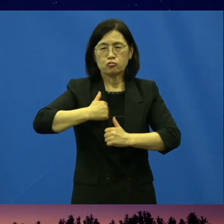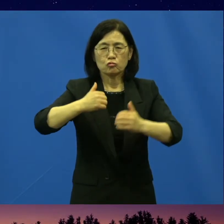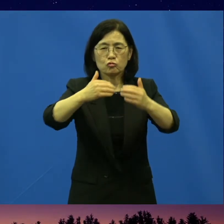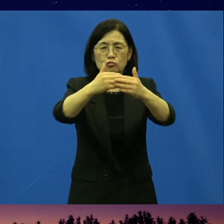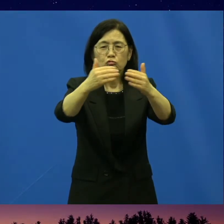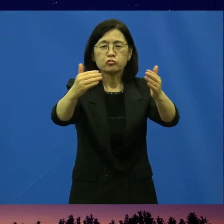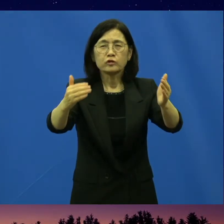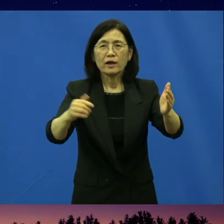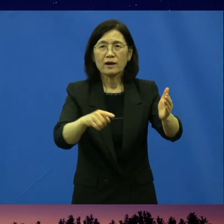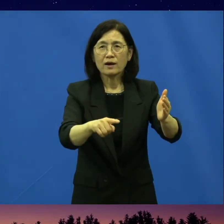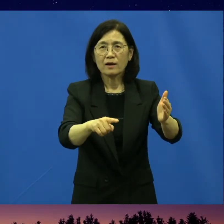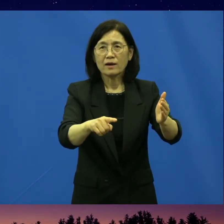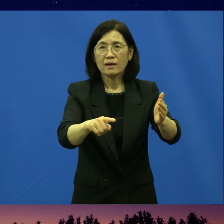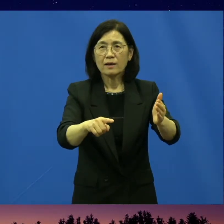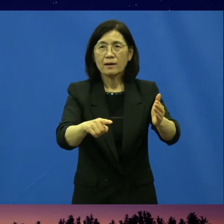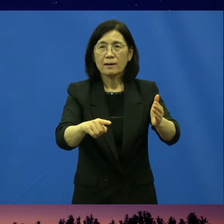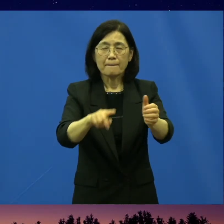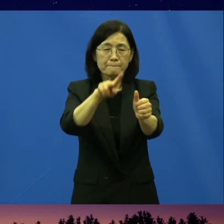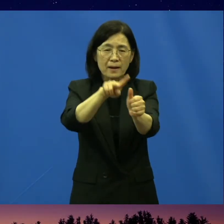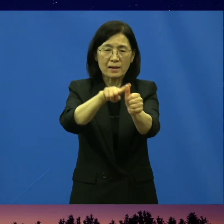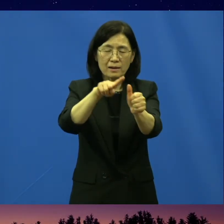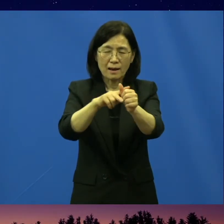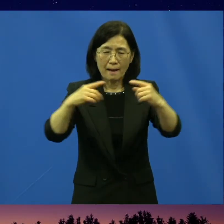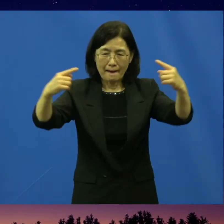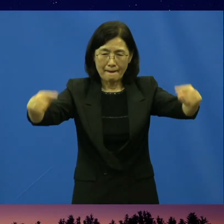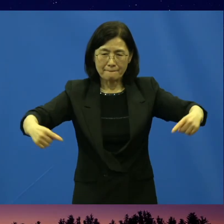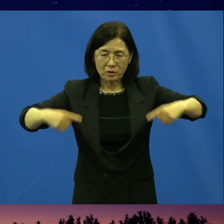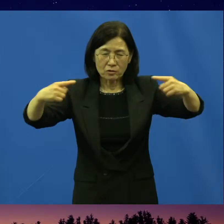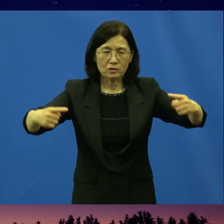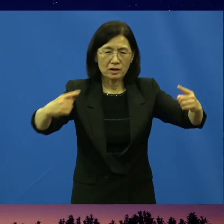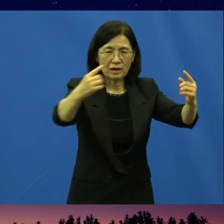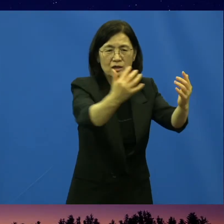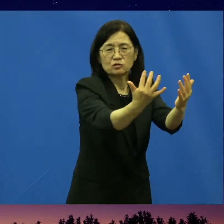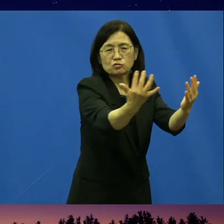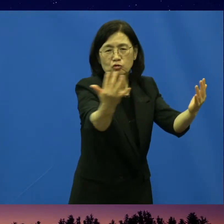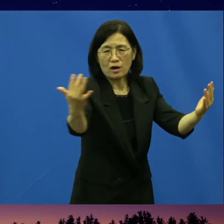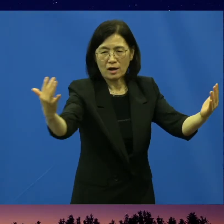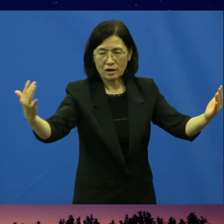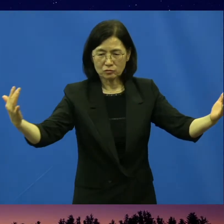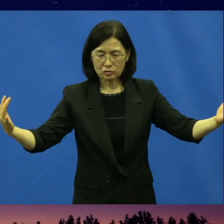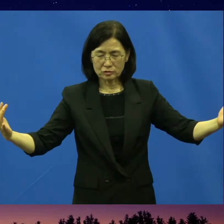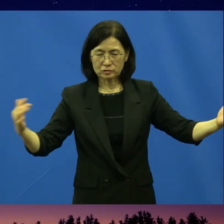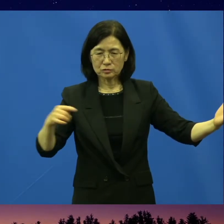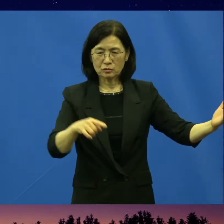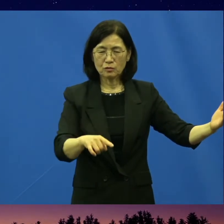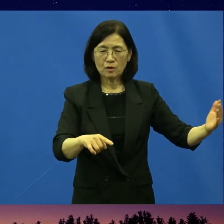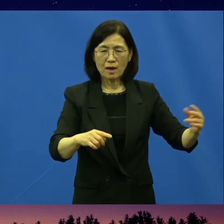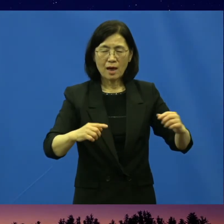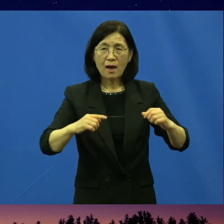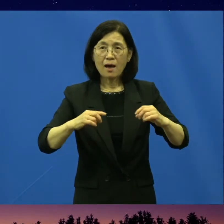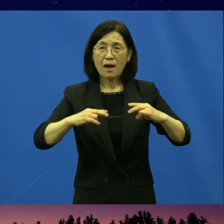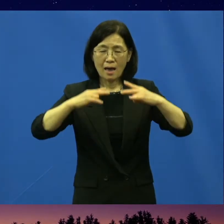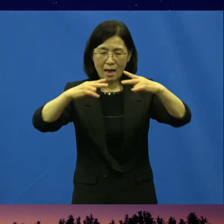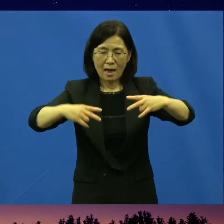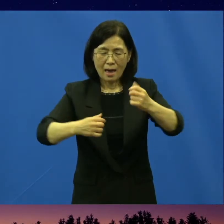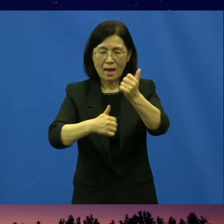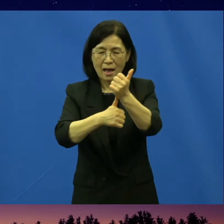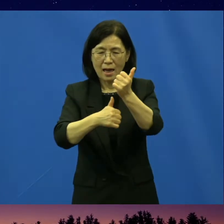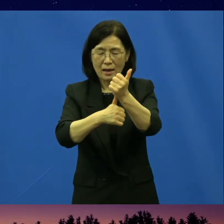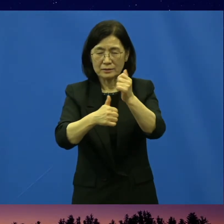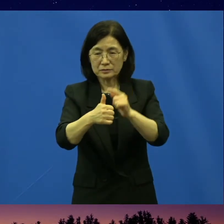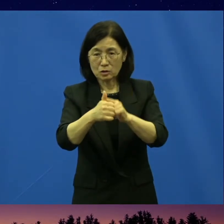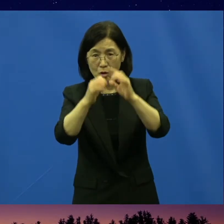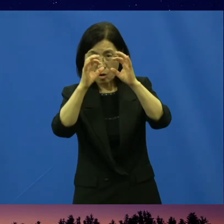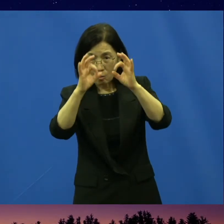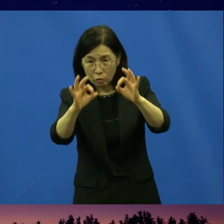엘리사의 사환이 나가서 그 광경을 보고 두려움에 빠져서 우리 다 죽게 되었다. 왜? 이스라엘을 아람 군대가 둘러싸고